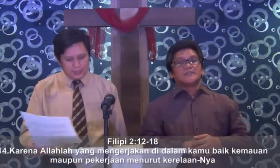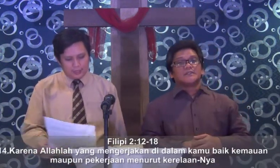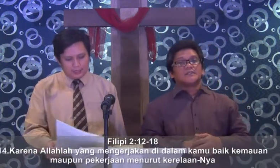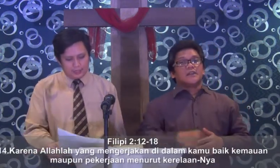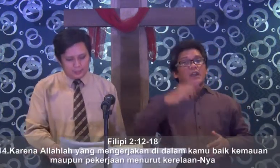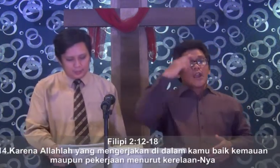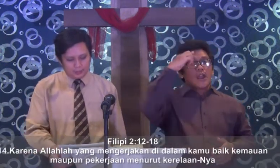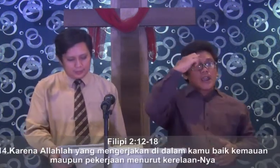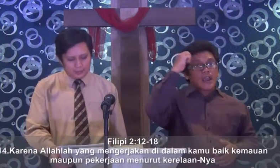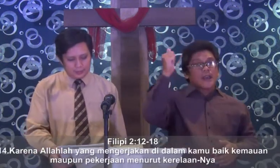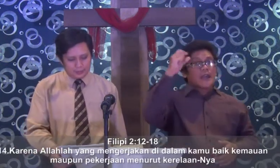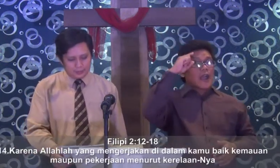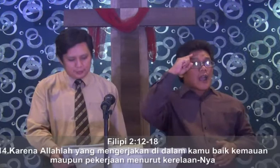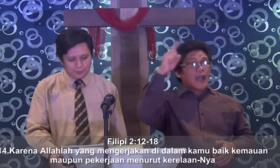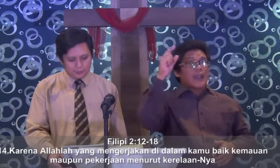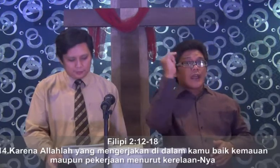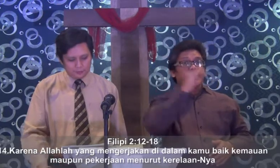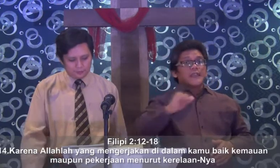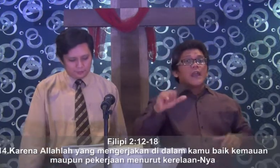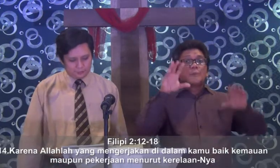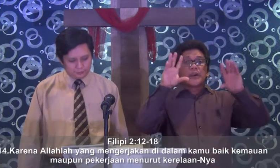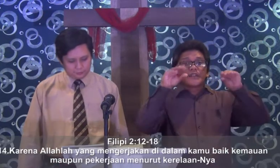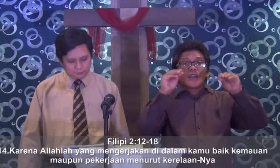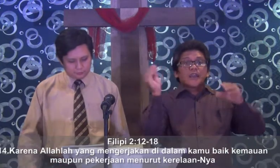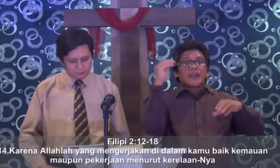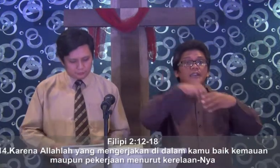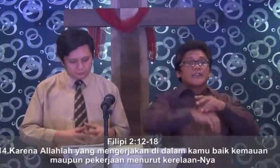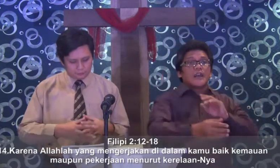Karena Allah-lah yang mengerjakan di dalam kamu